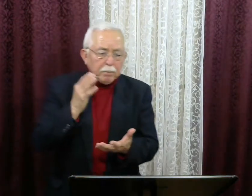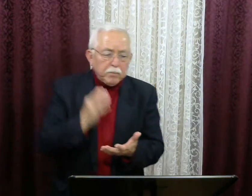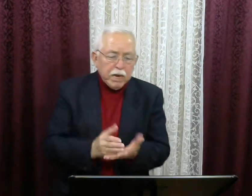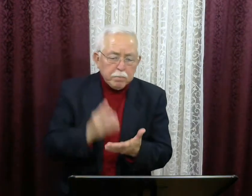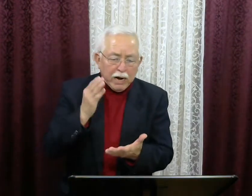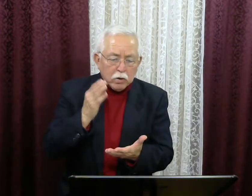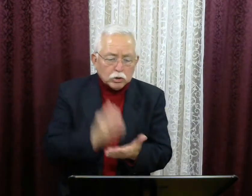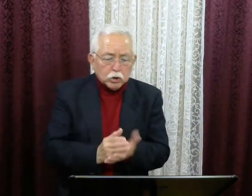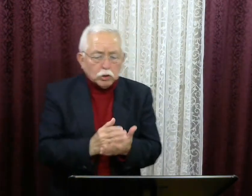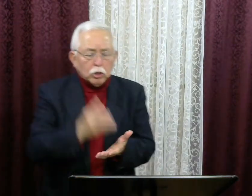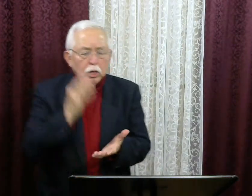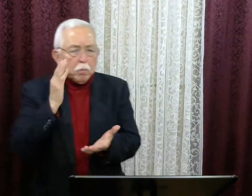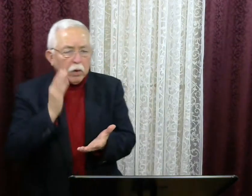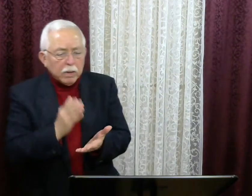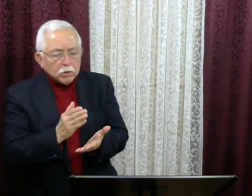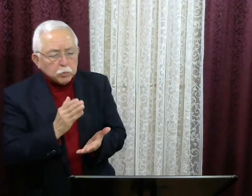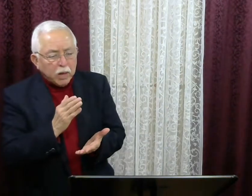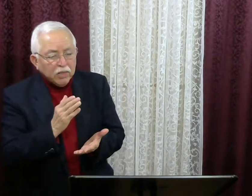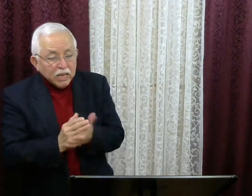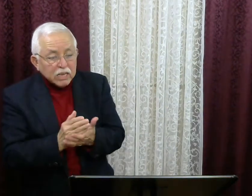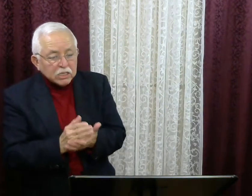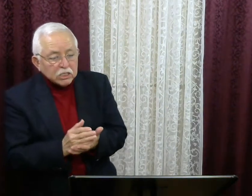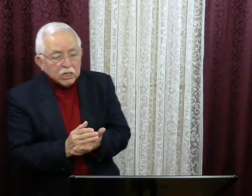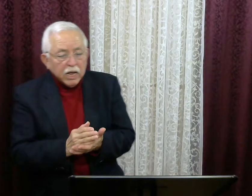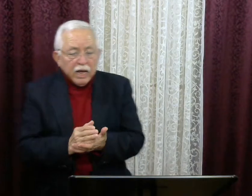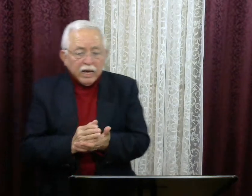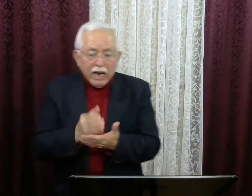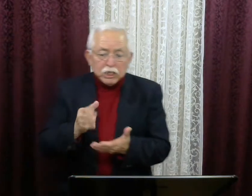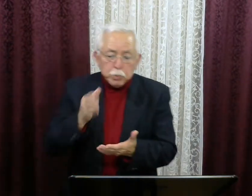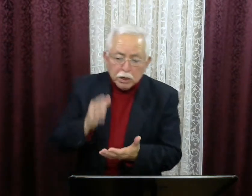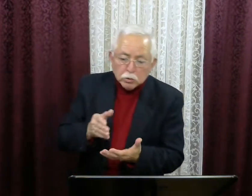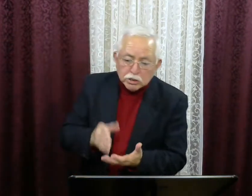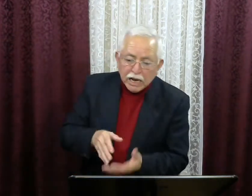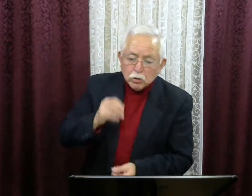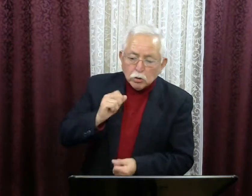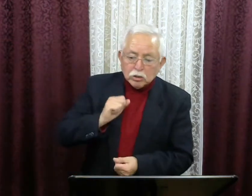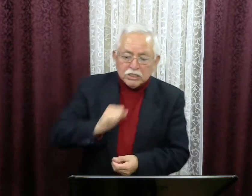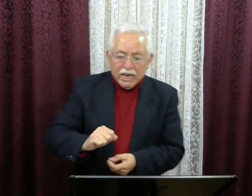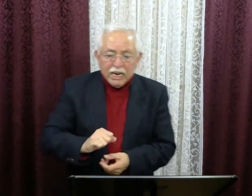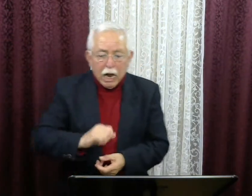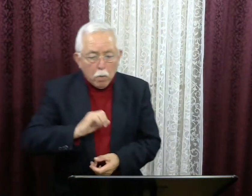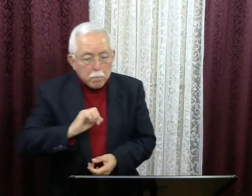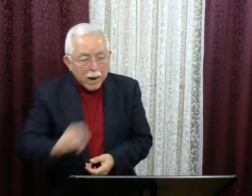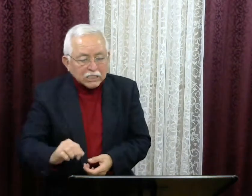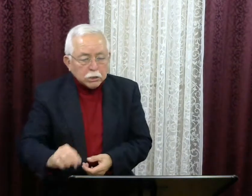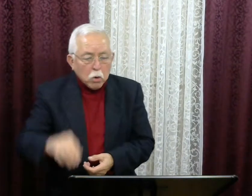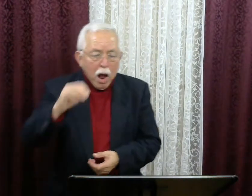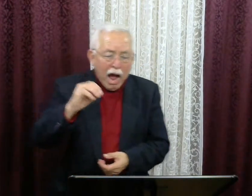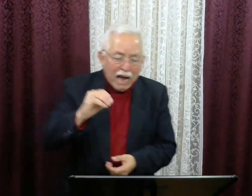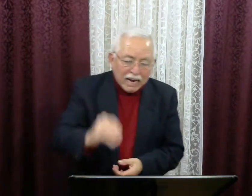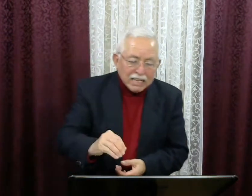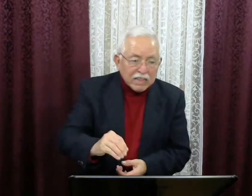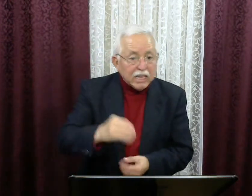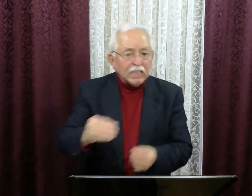también para nosotros. Podemos pedir que el Espíritu Santo nos llene a lo máximo a cada día de